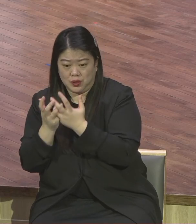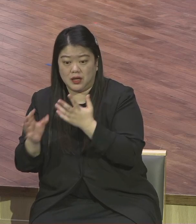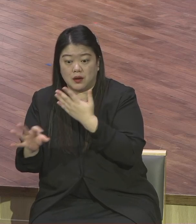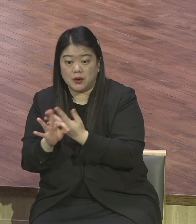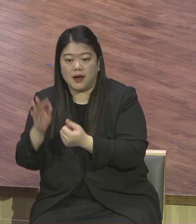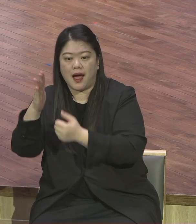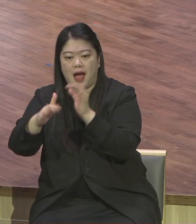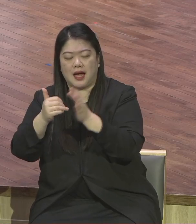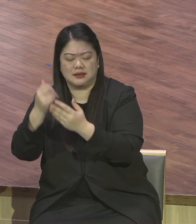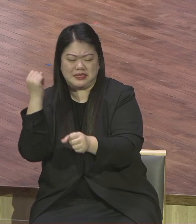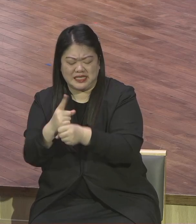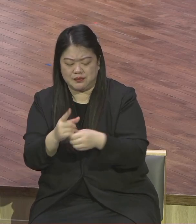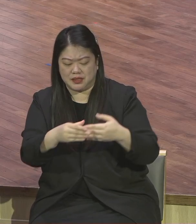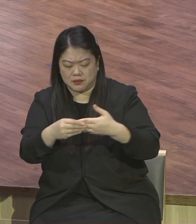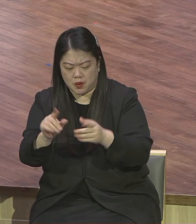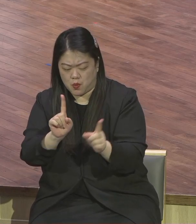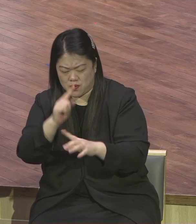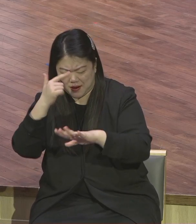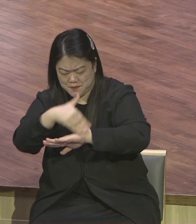이루게 된다니까요.